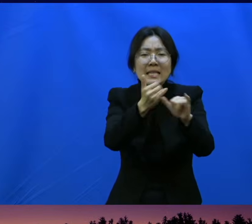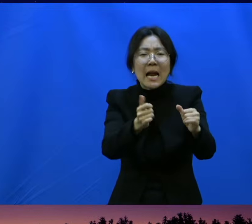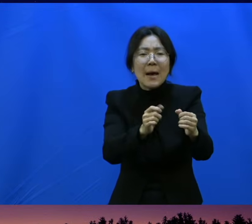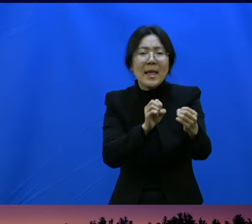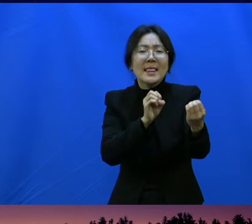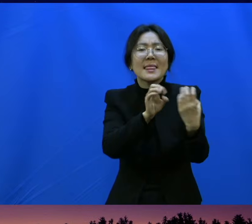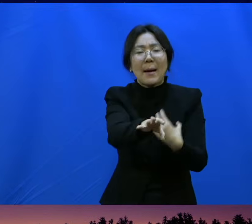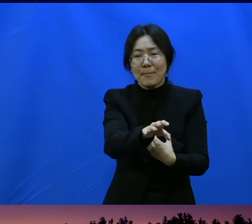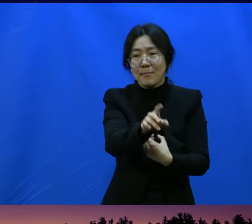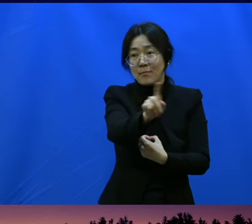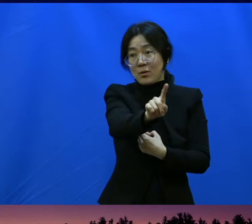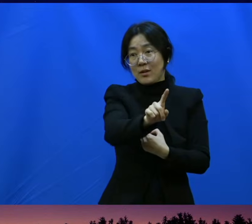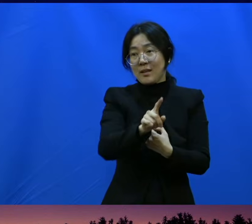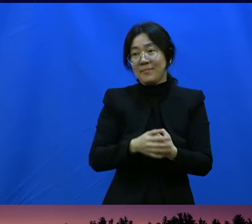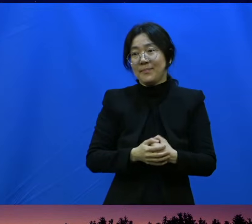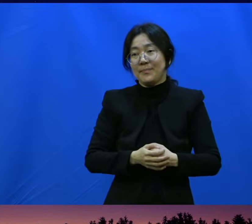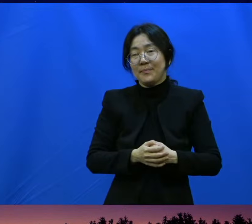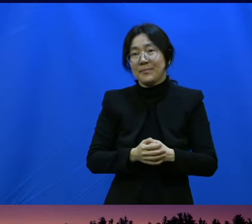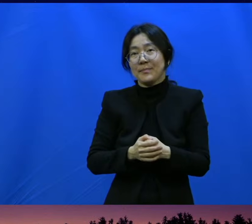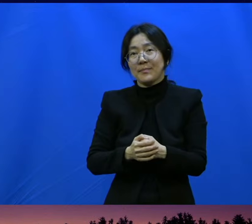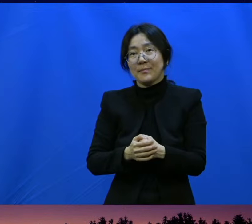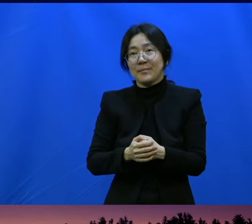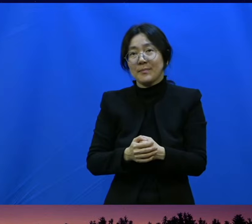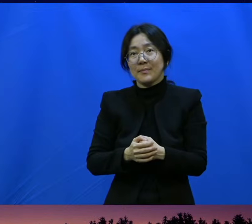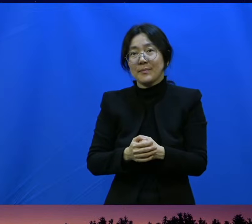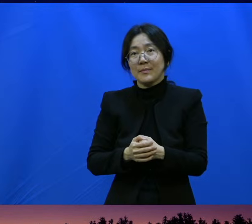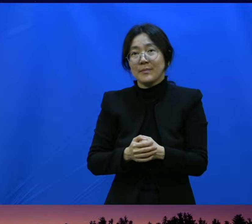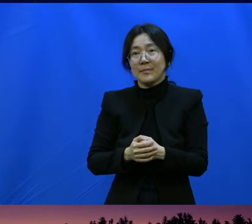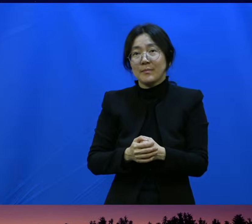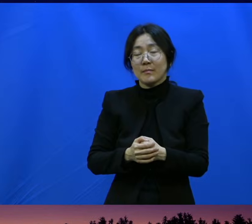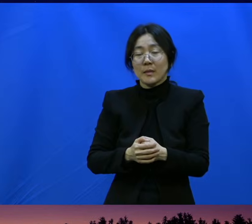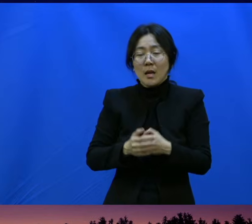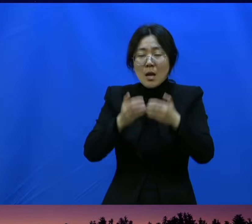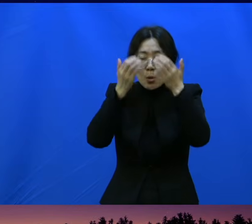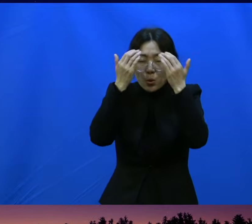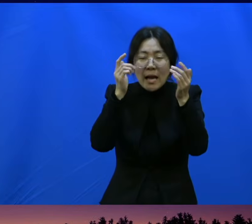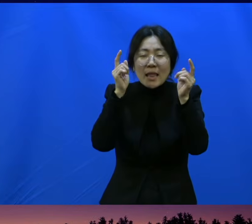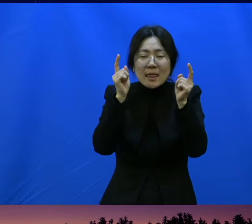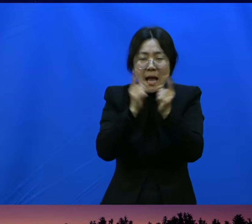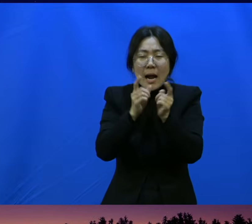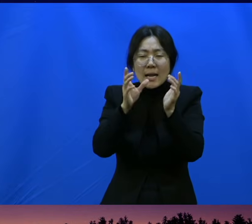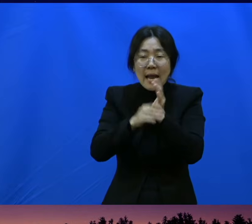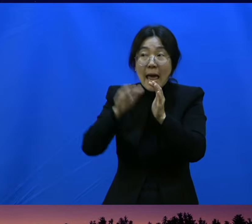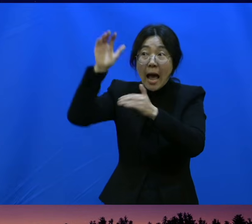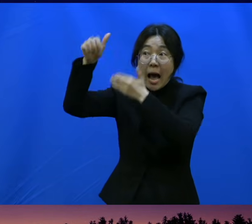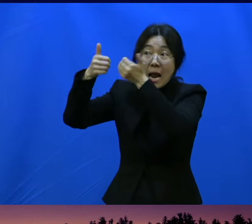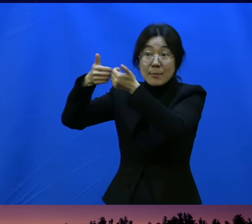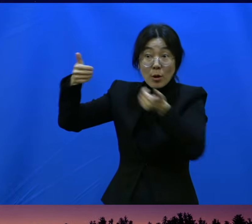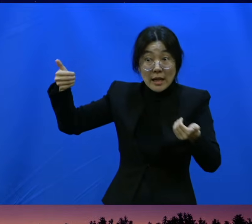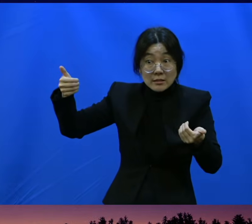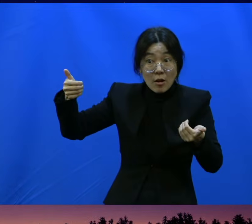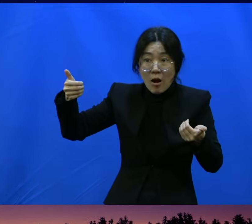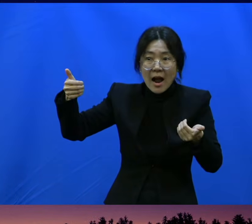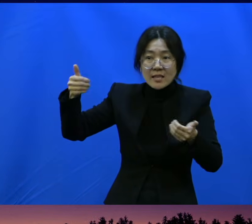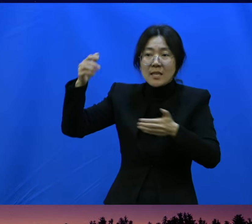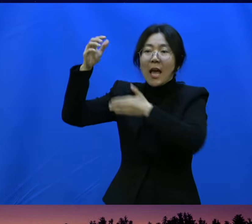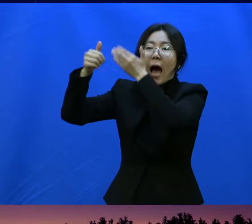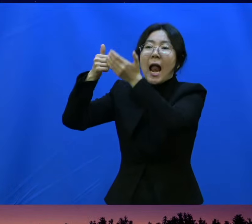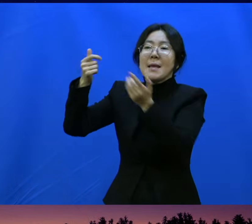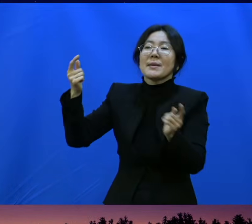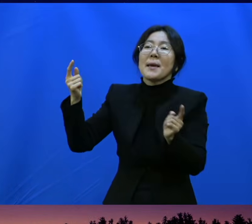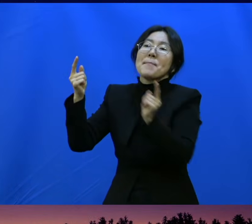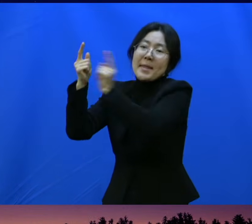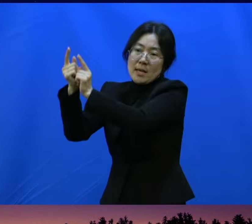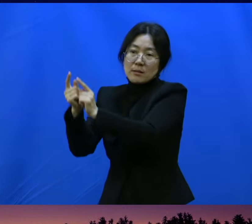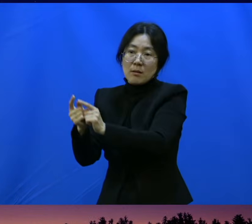가장 악조건적인 상황이 기회의 순간이었다는 것. 그래서 여러분, 시편은 그렇게 얘기하죠. 주께 피하는 자는